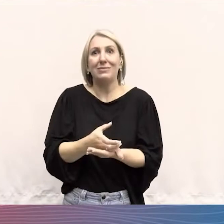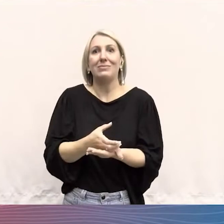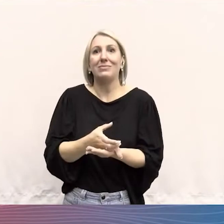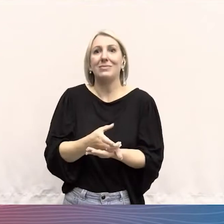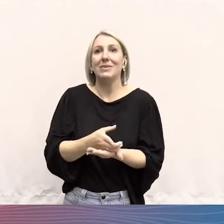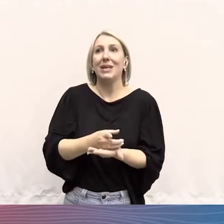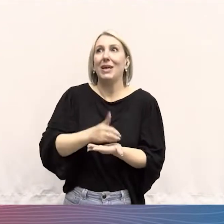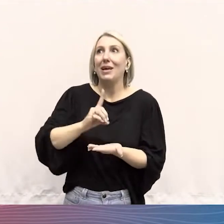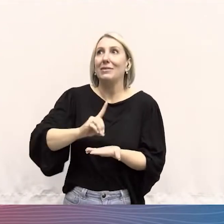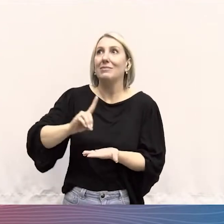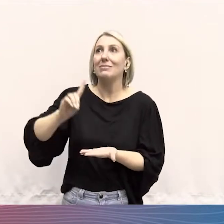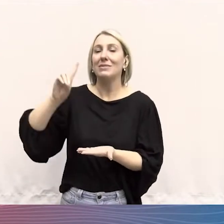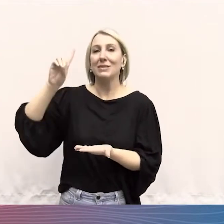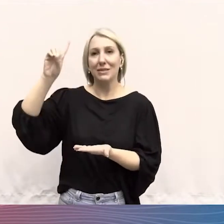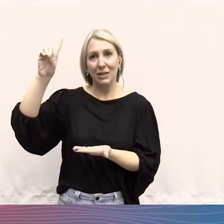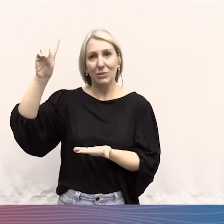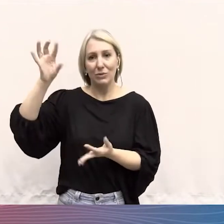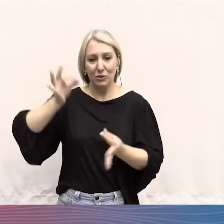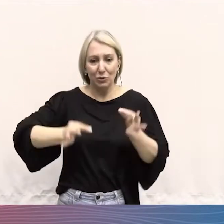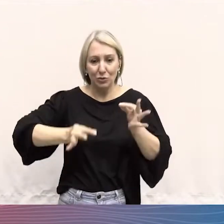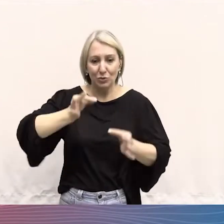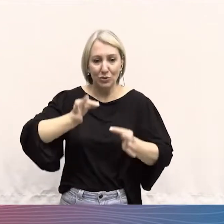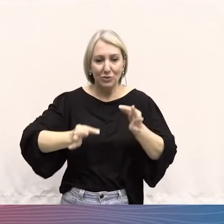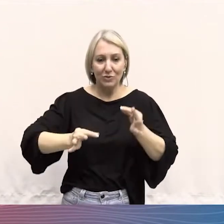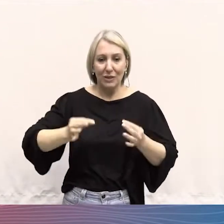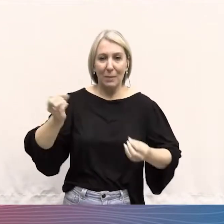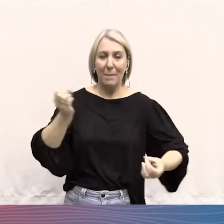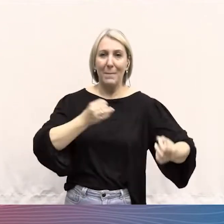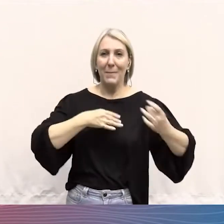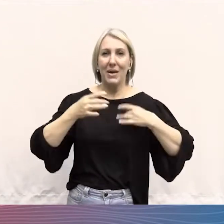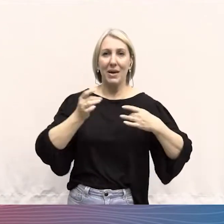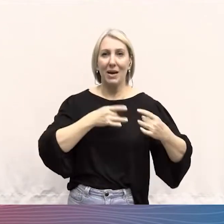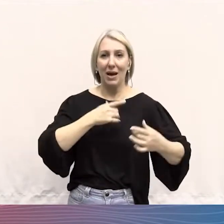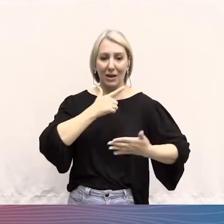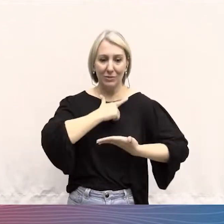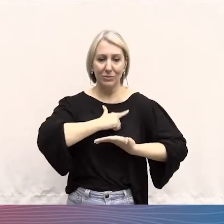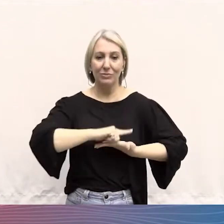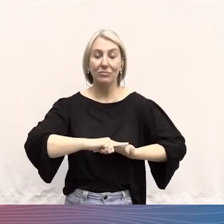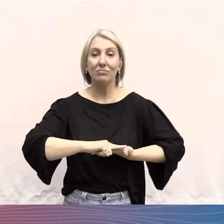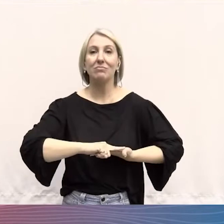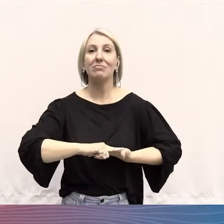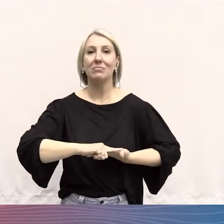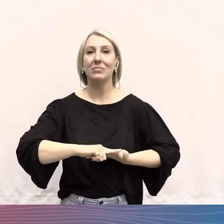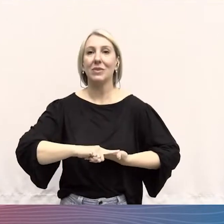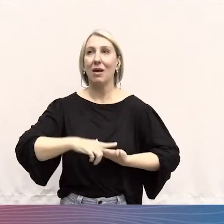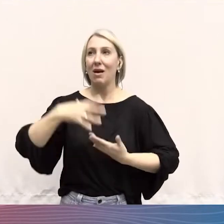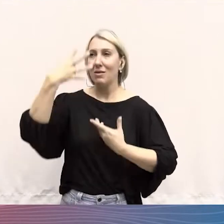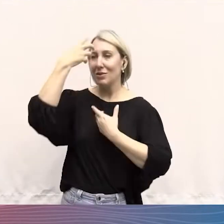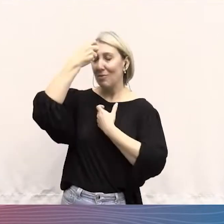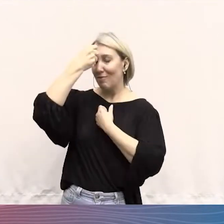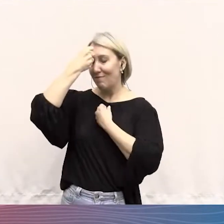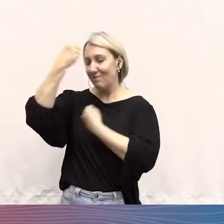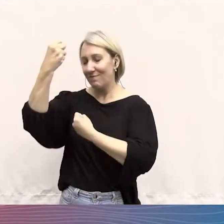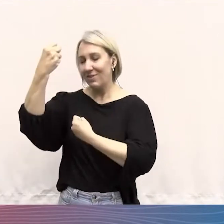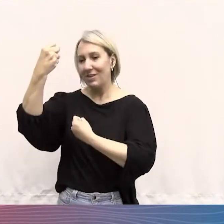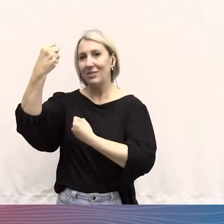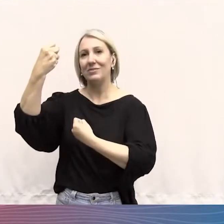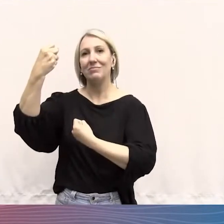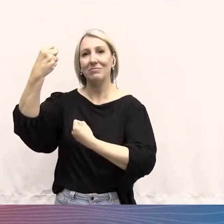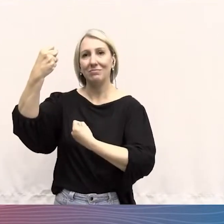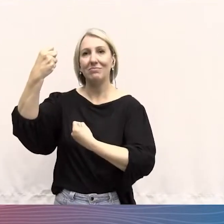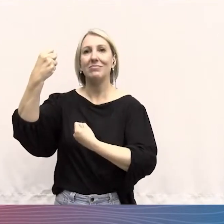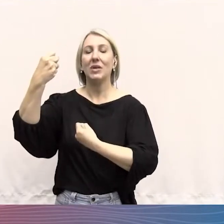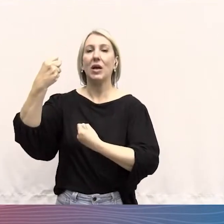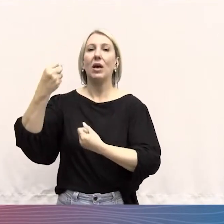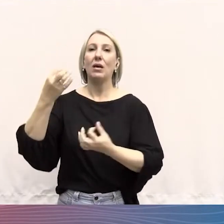a sua fé lhe é atribuída como justiça. Senhor Jesus. Esses